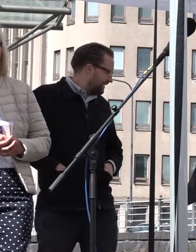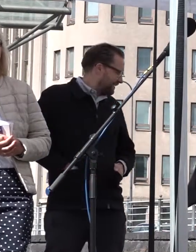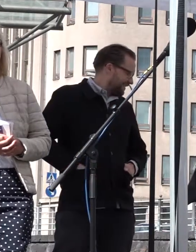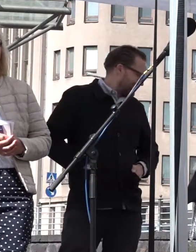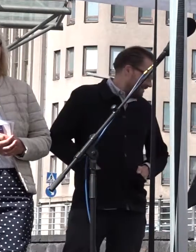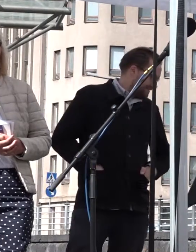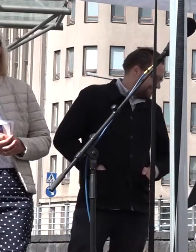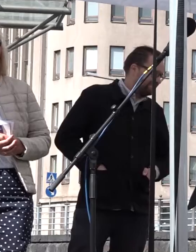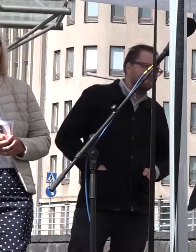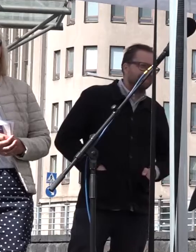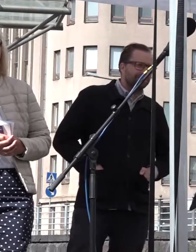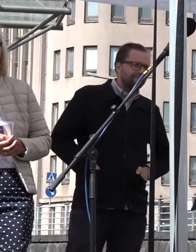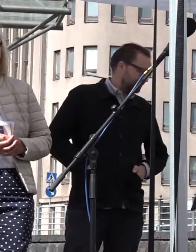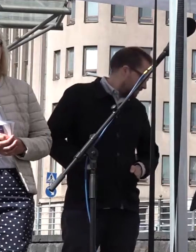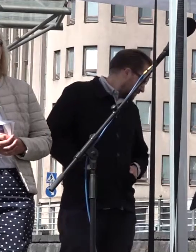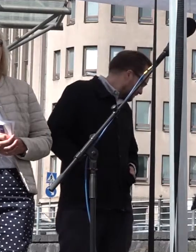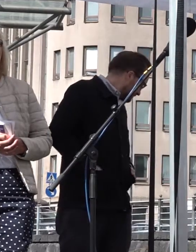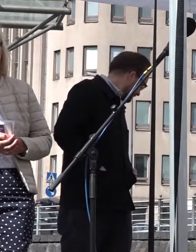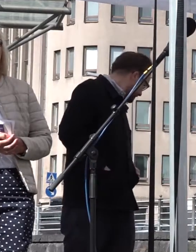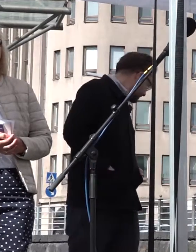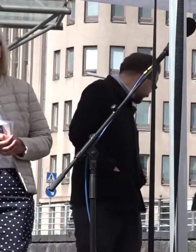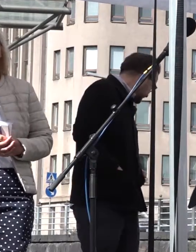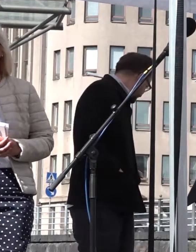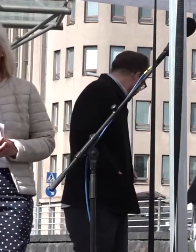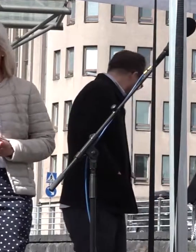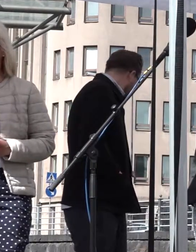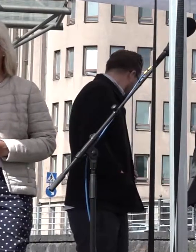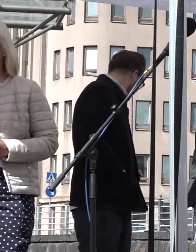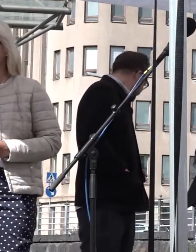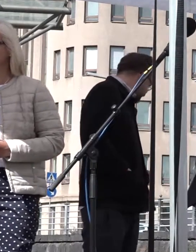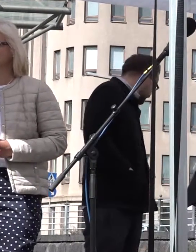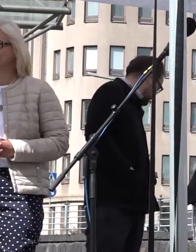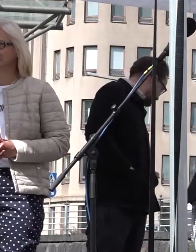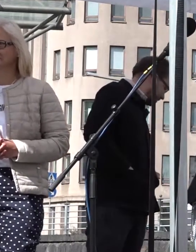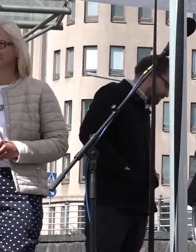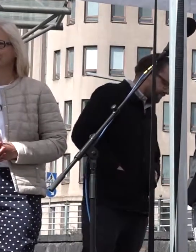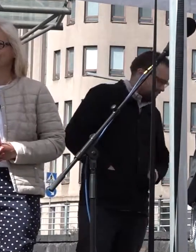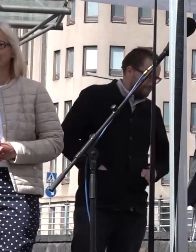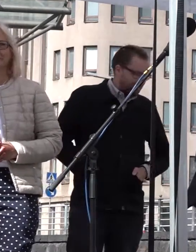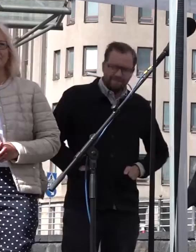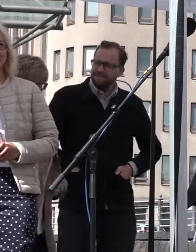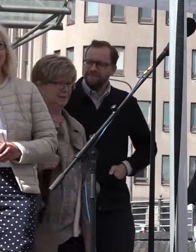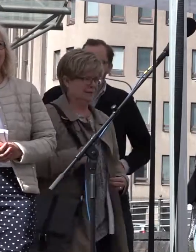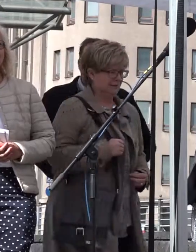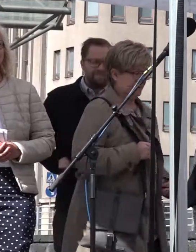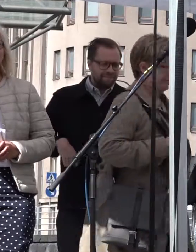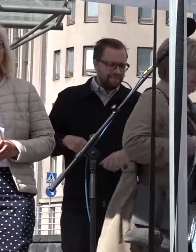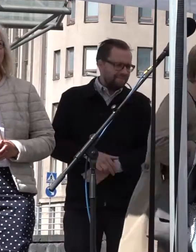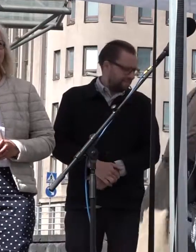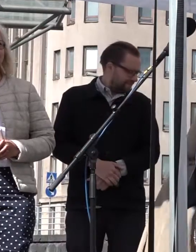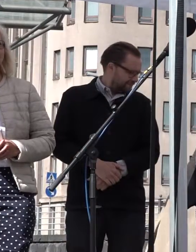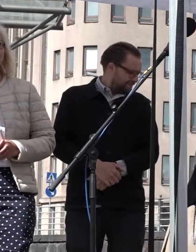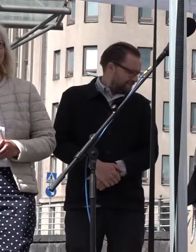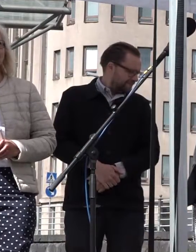vammaisia tullaan moikkaamaan missä vaan. Ja kunnioitetaan tasa-arvoisesti ja olla niinku tavallisten pitää